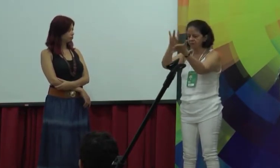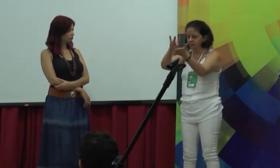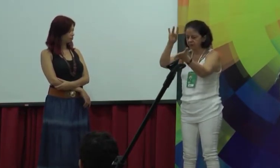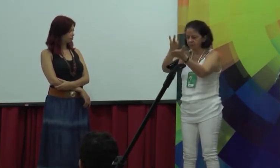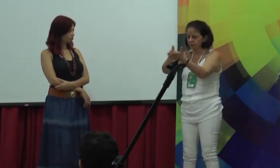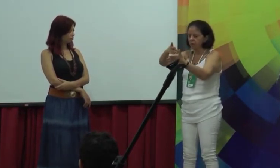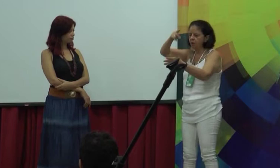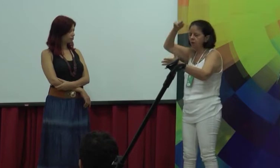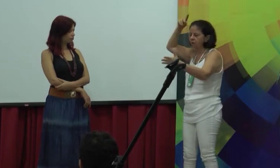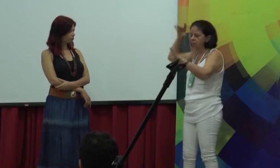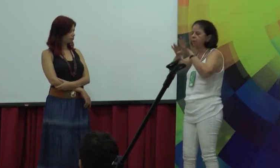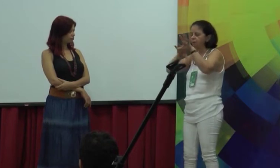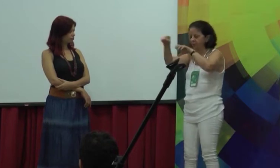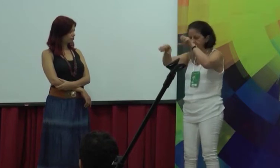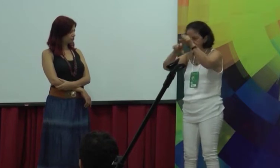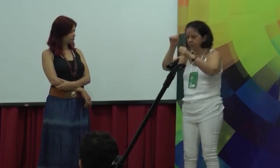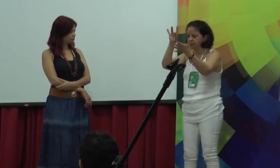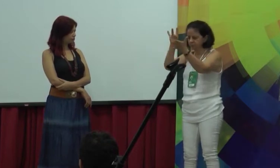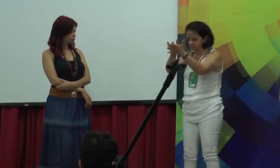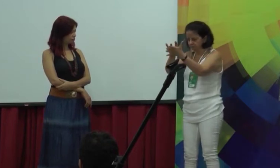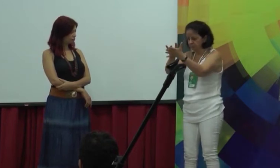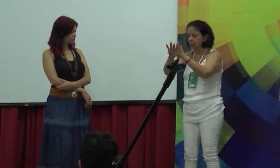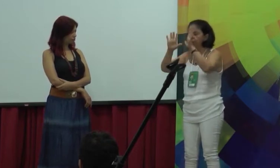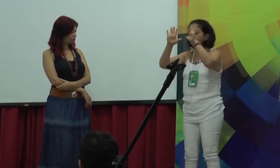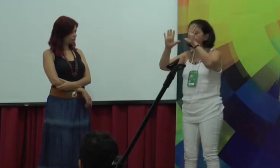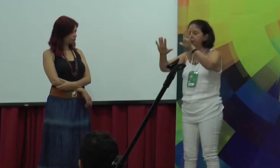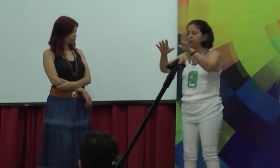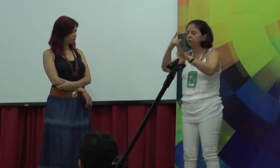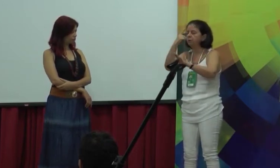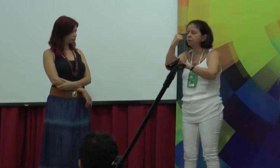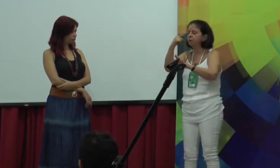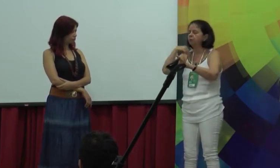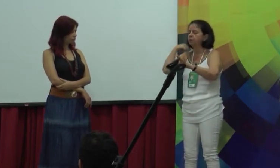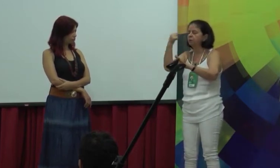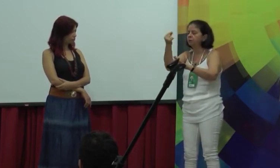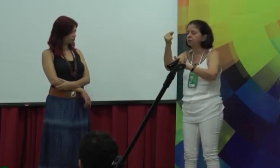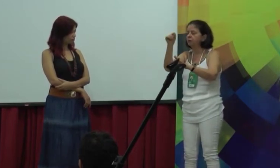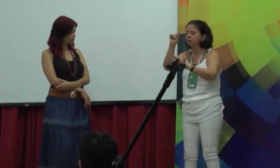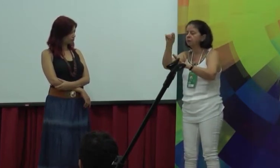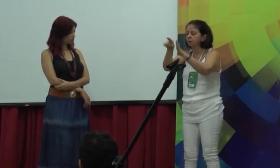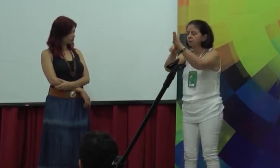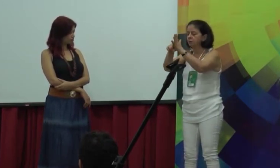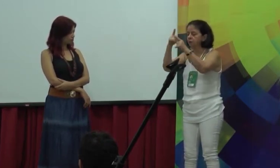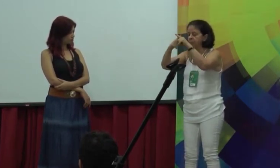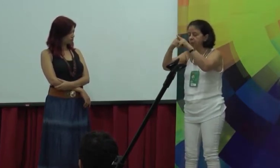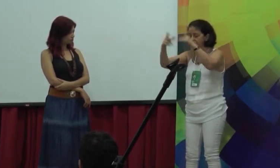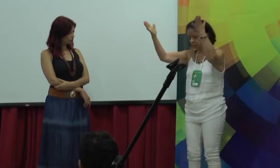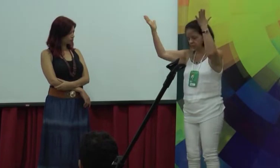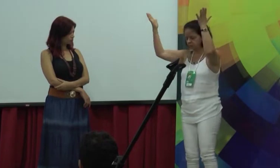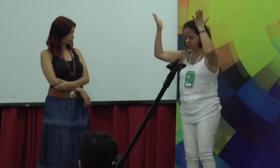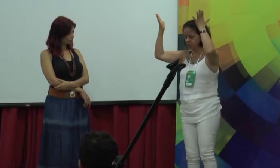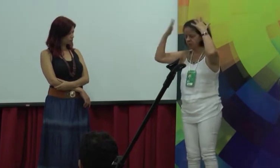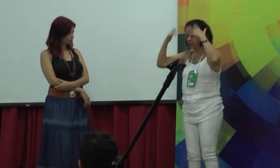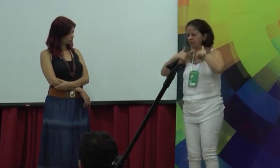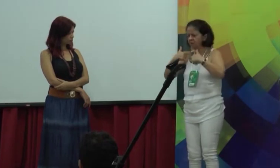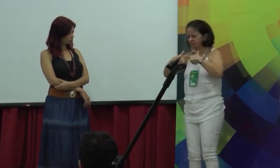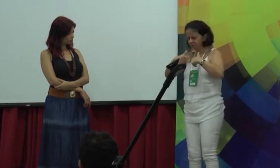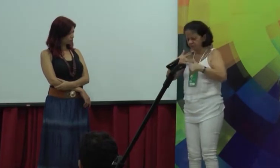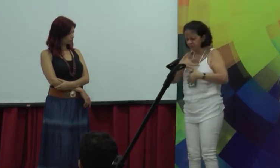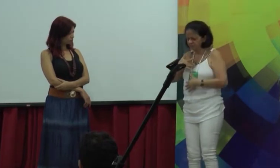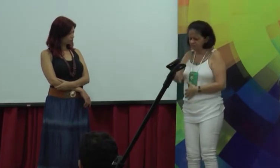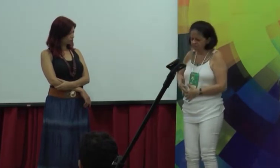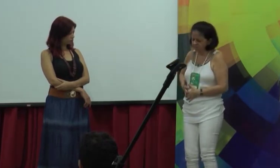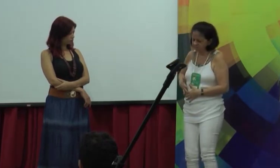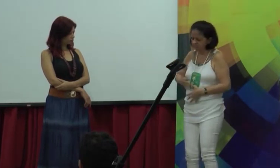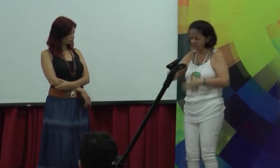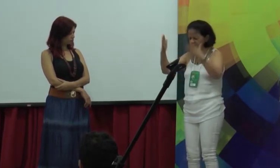Eu já li alguma coisa, né, em relação a Kardec, sempre tenho buscado realmente esse conhecimento verdadeiro. Mas eu tenho uma pergunta sobre